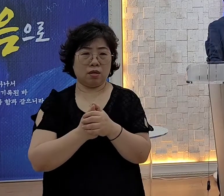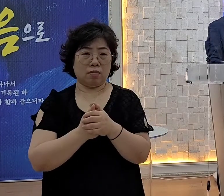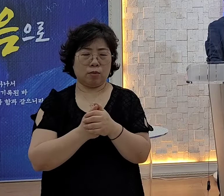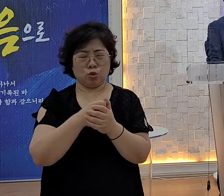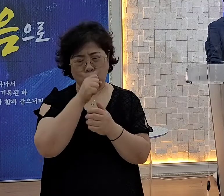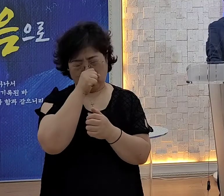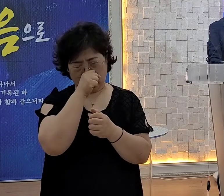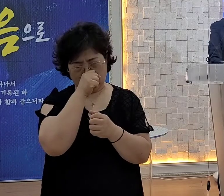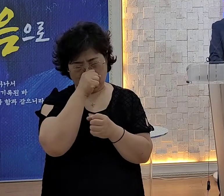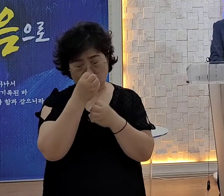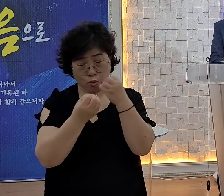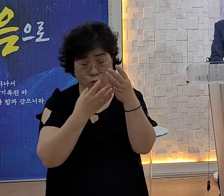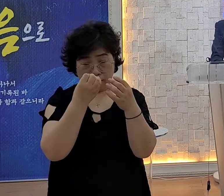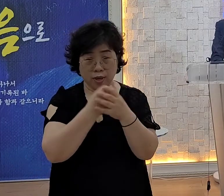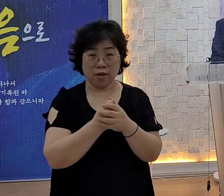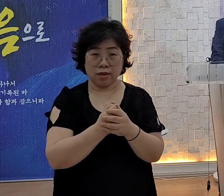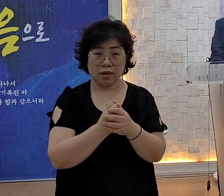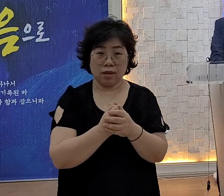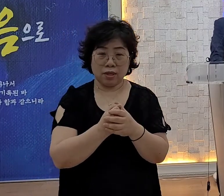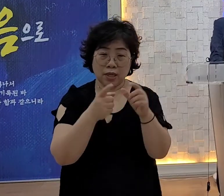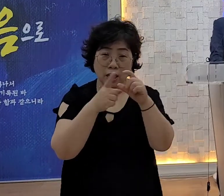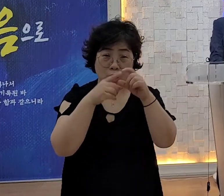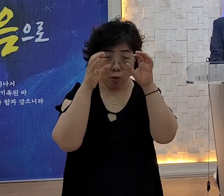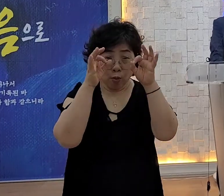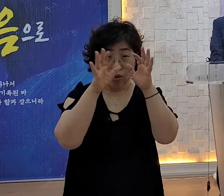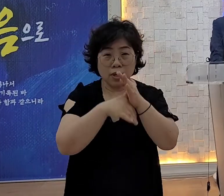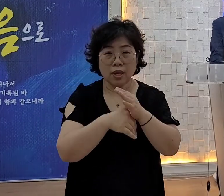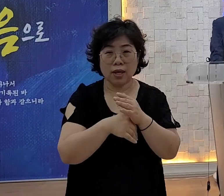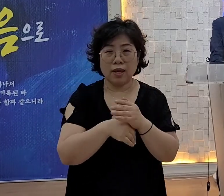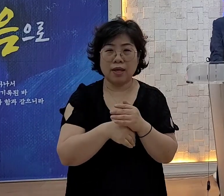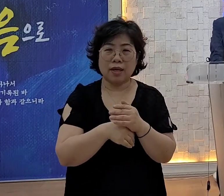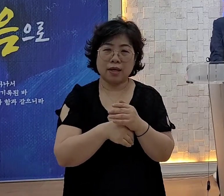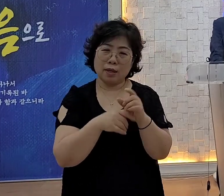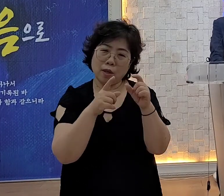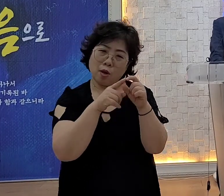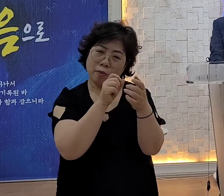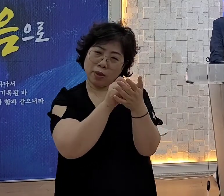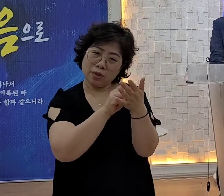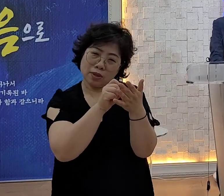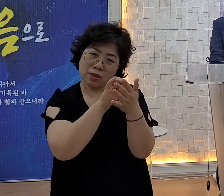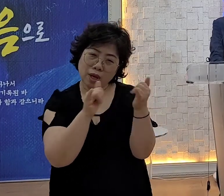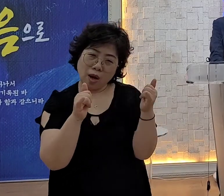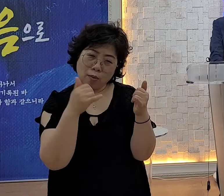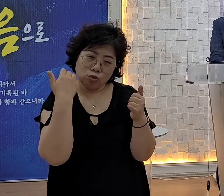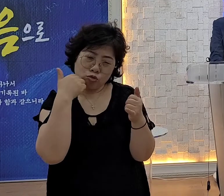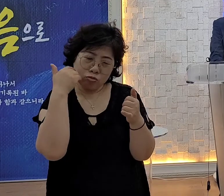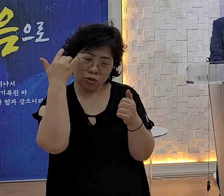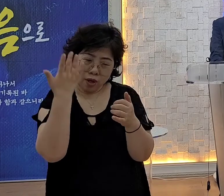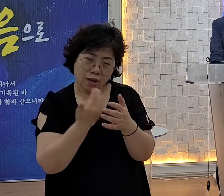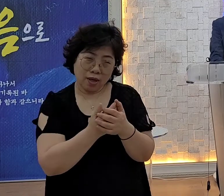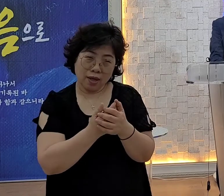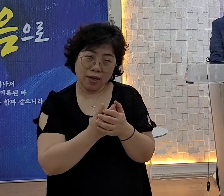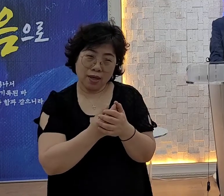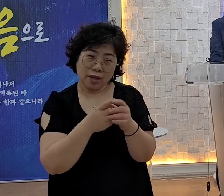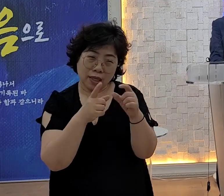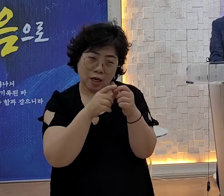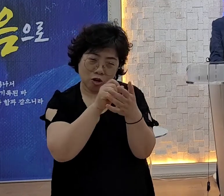이렇게 고백했던 이 가사를 보면서 이 작사자는 도대체 어떤 사람일까 참